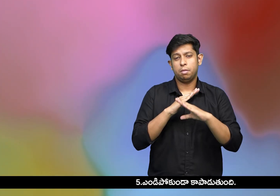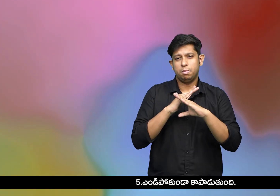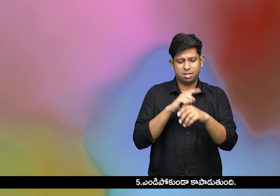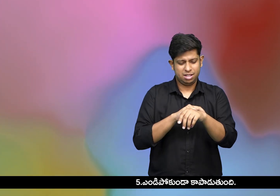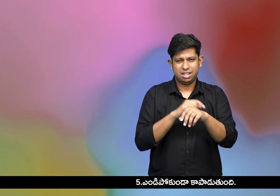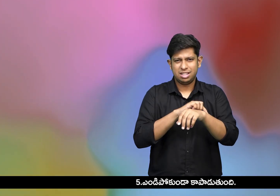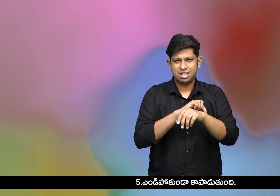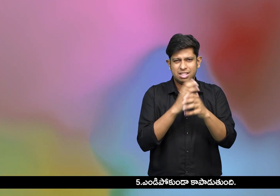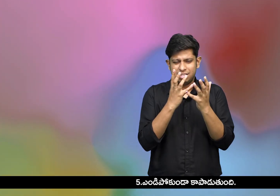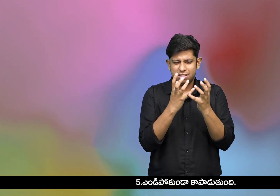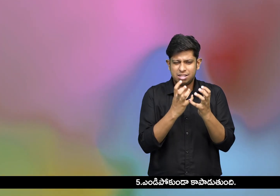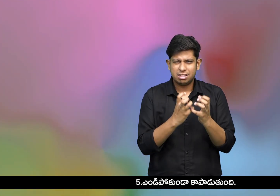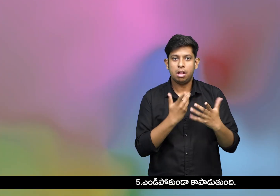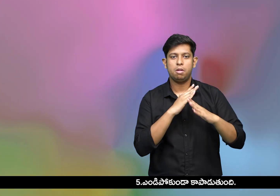5. ఎండిపోకుండా కాపాడుతుంది.